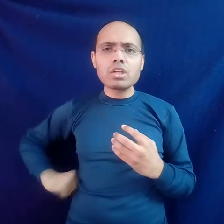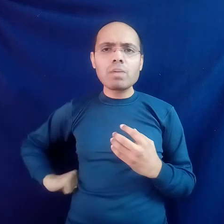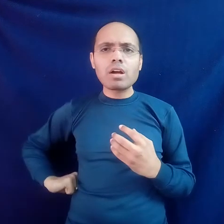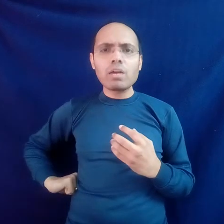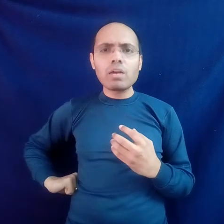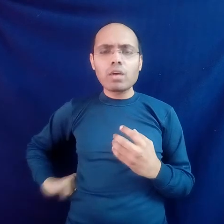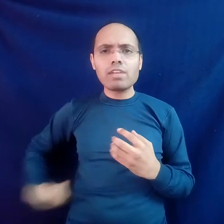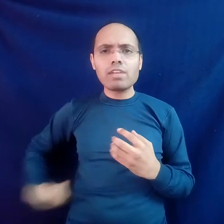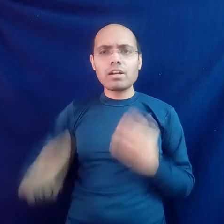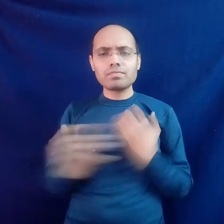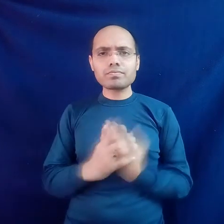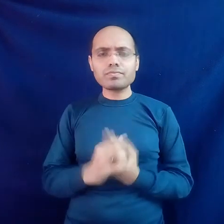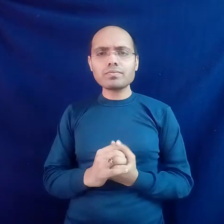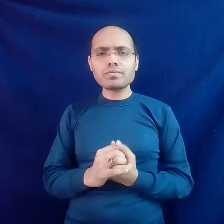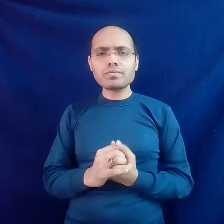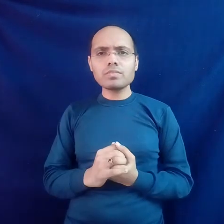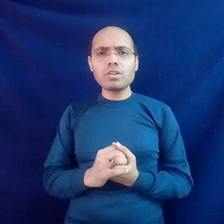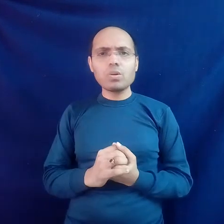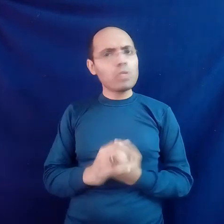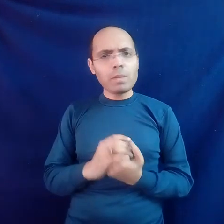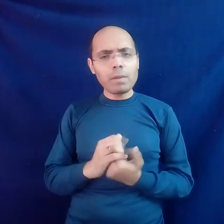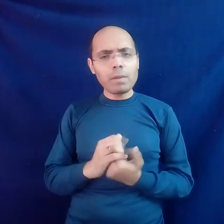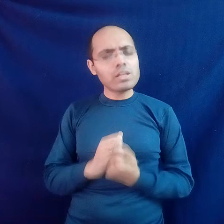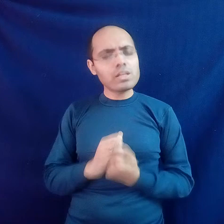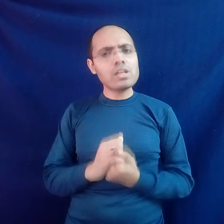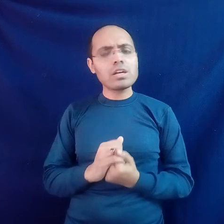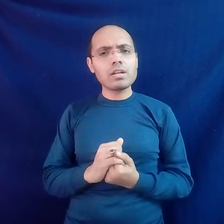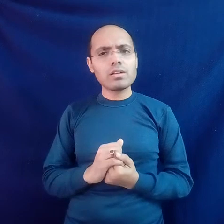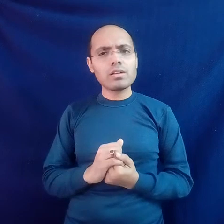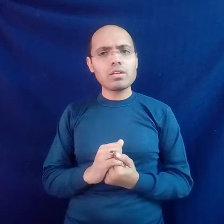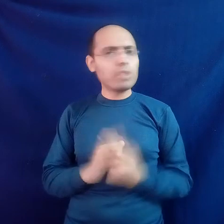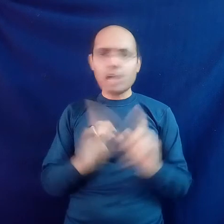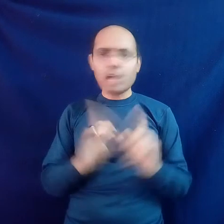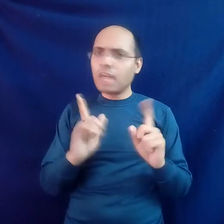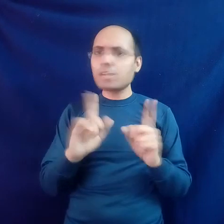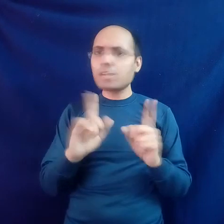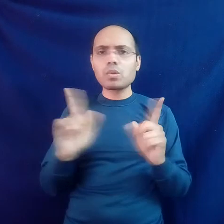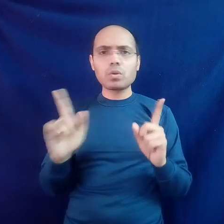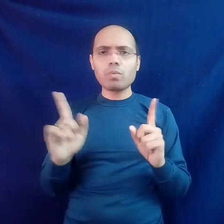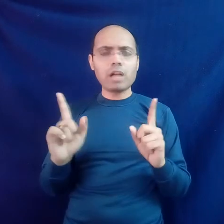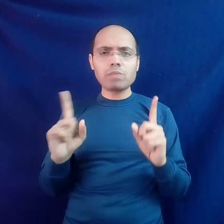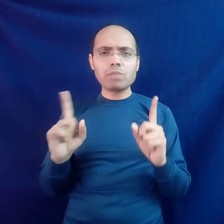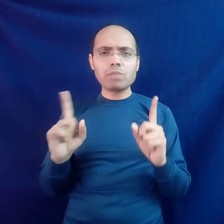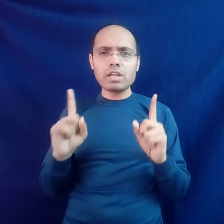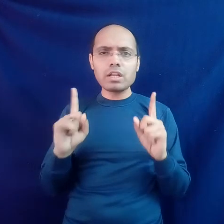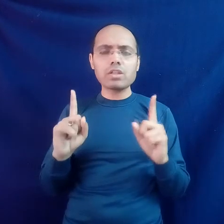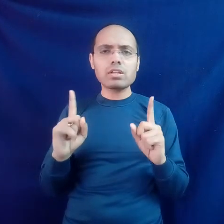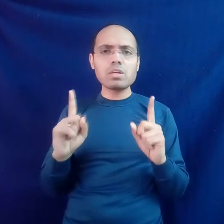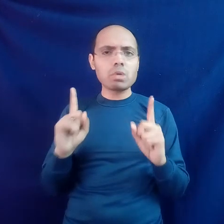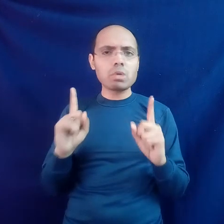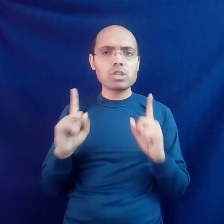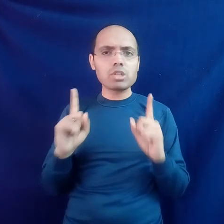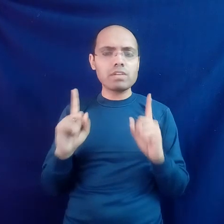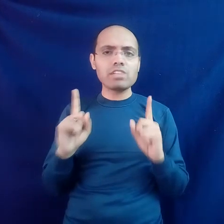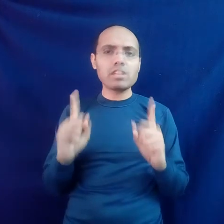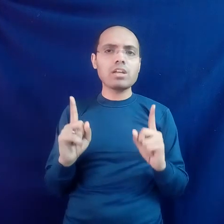पे कंट्रोल कर लेना, उनसे मैंने बातें की है, वे दिखाई नहीं देते दोस्तों, आत्माएं दिख नहीं सकती क्योंकि उनका शरीर नहीं है,